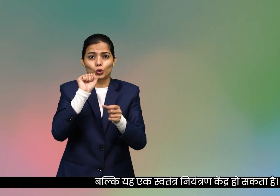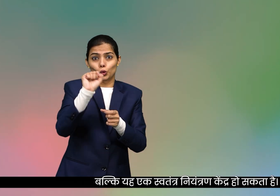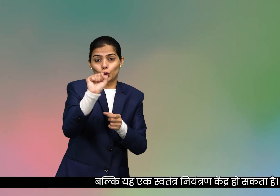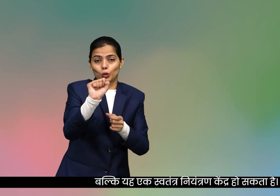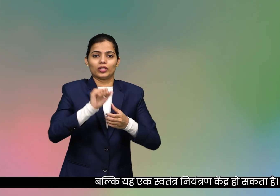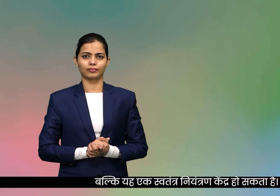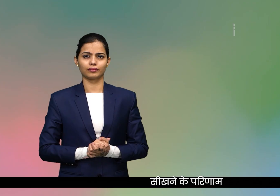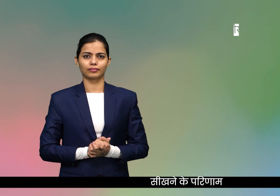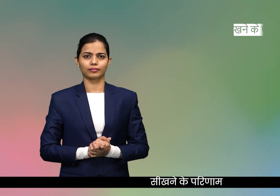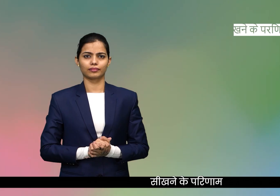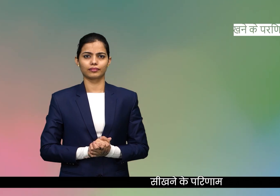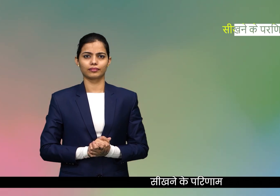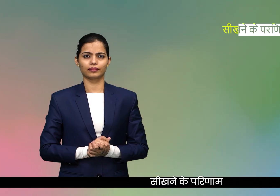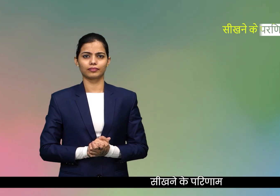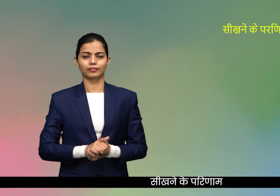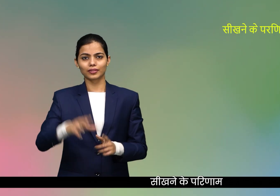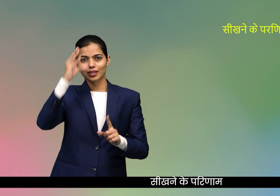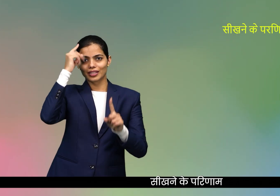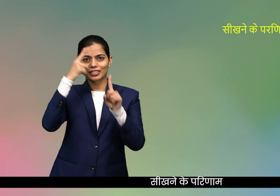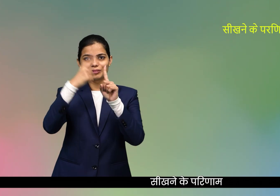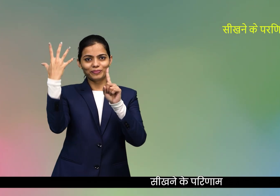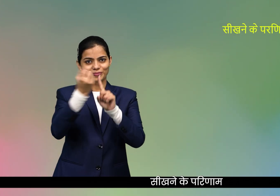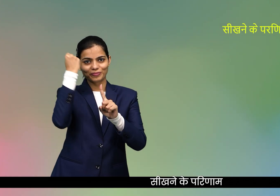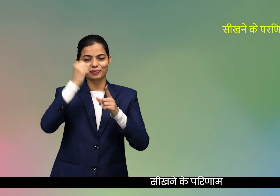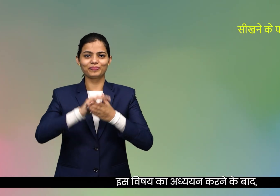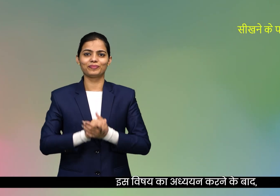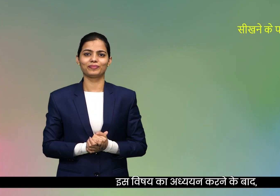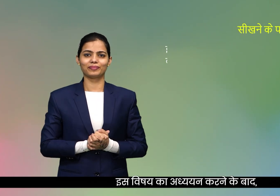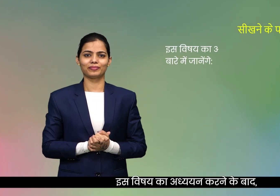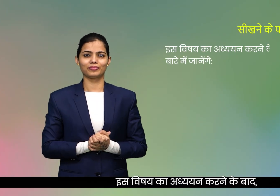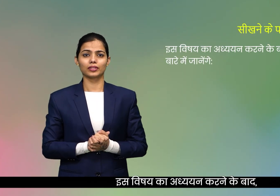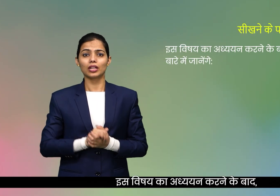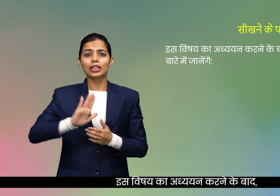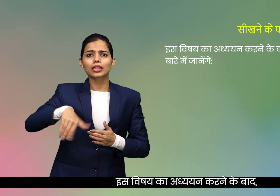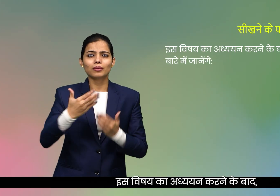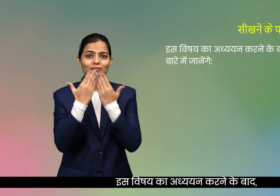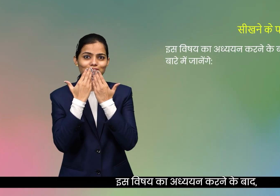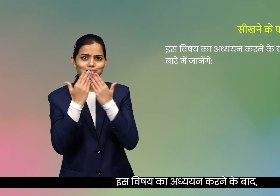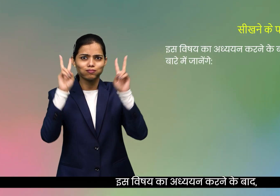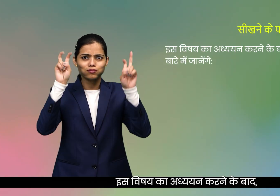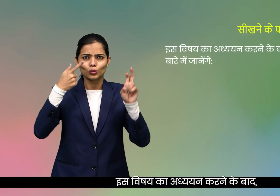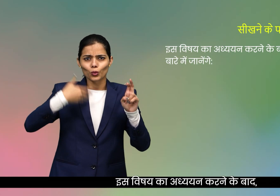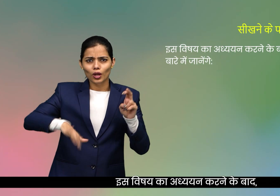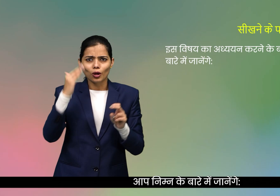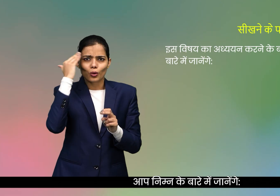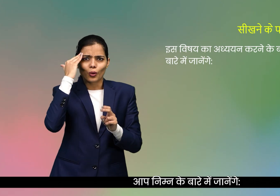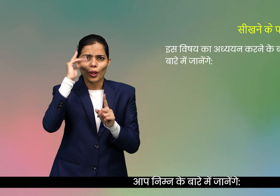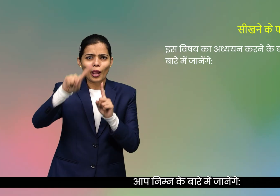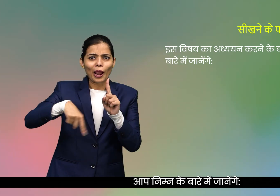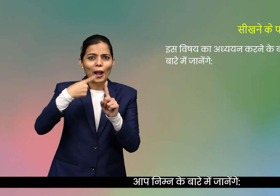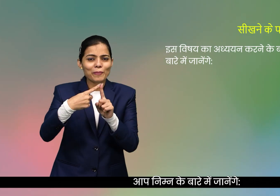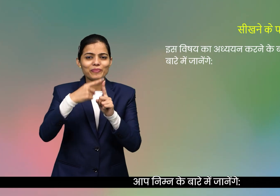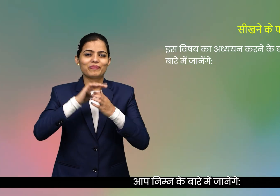हो सकता है। सीखने के परिणाम। इस विषय का अध्ययन करने के बाद